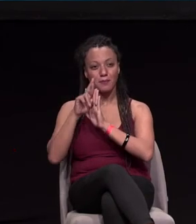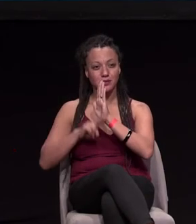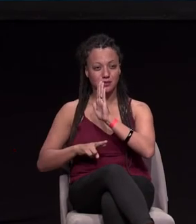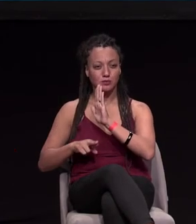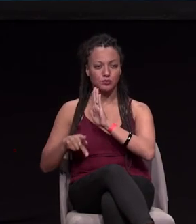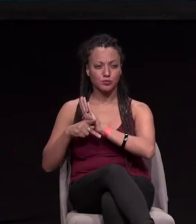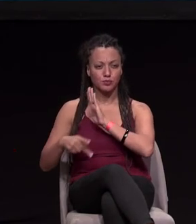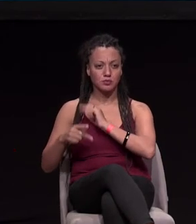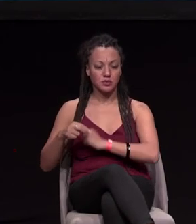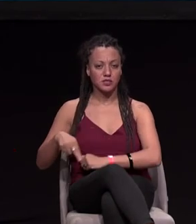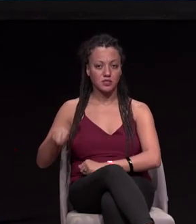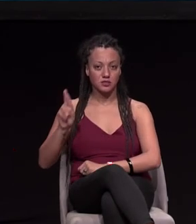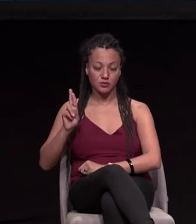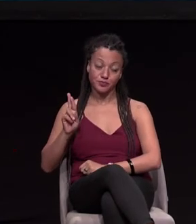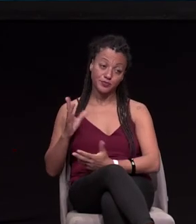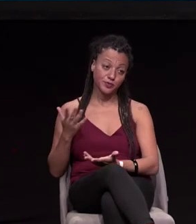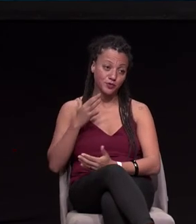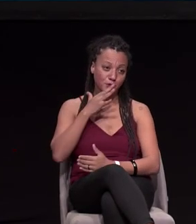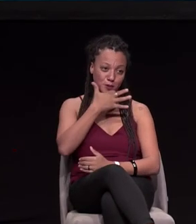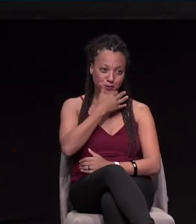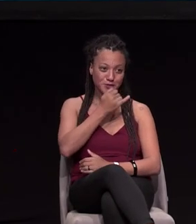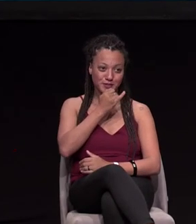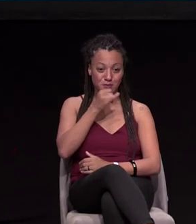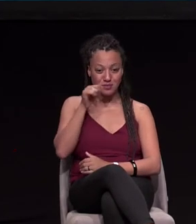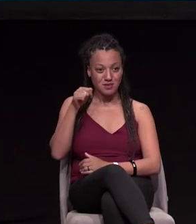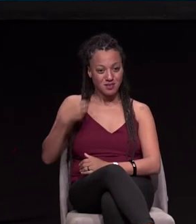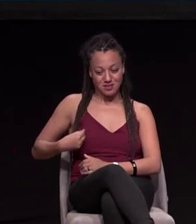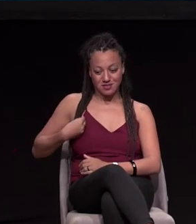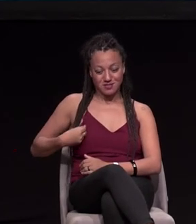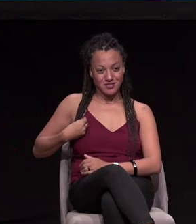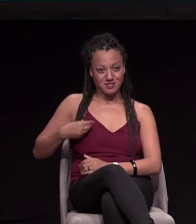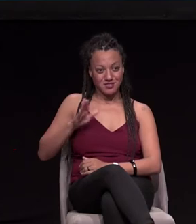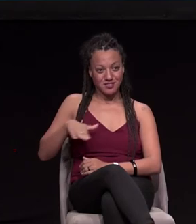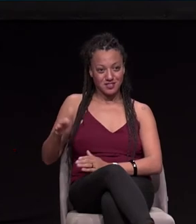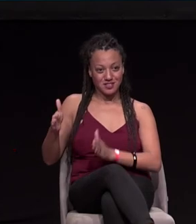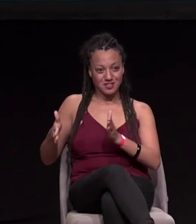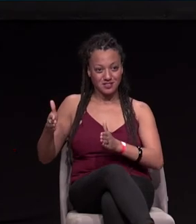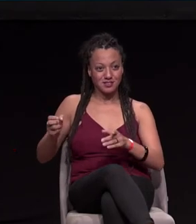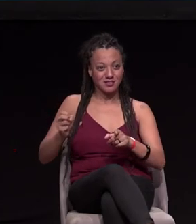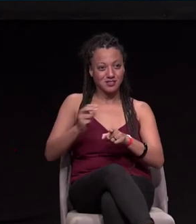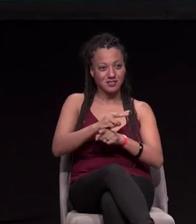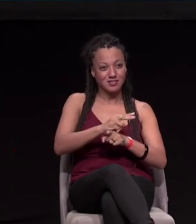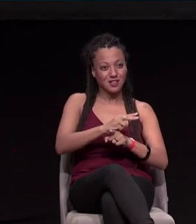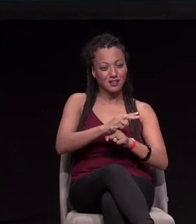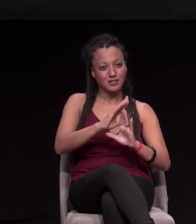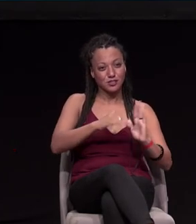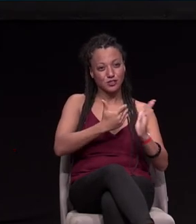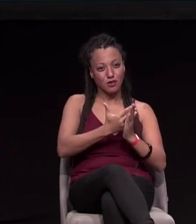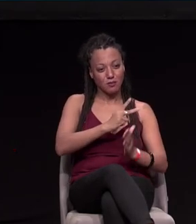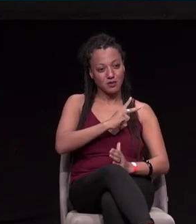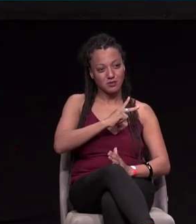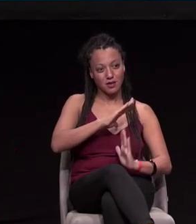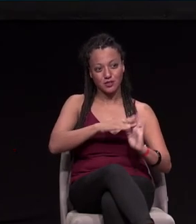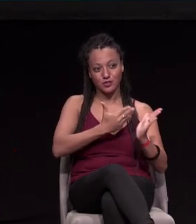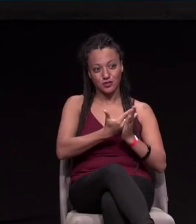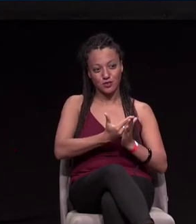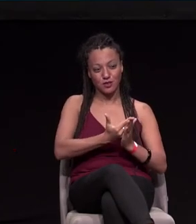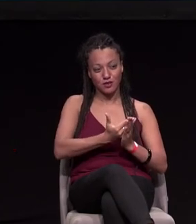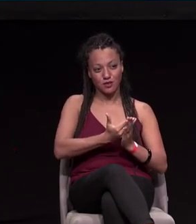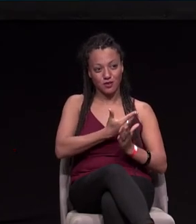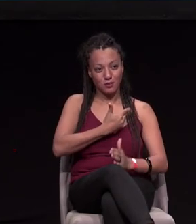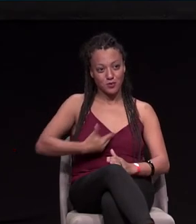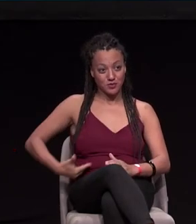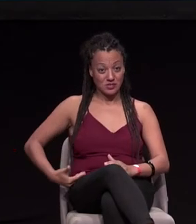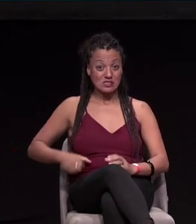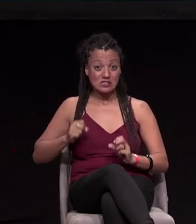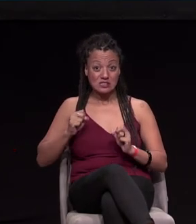então lógico é a criança que vai para uma escola uma escola pública ou em escola privada dentro desse estado laico não teria